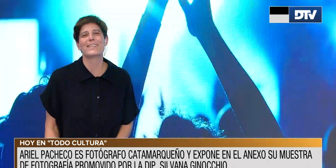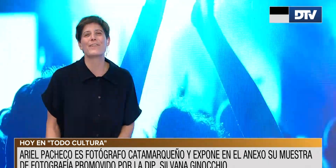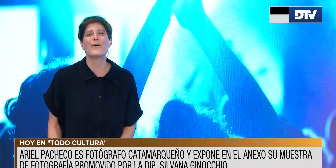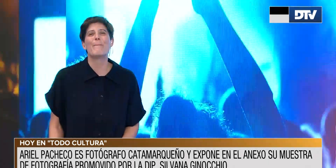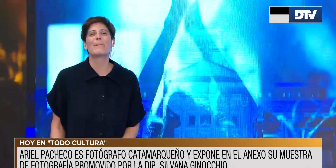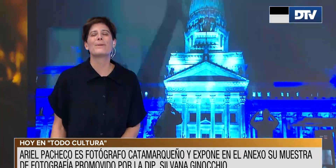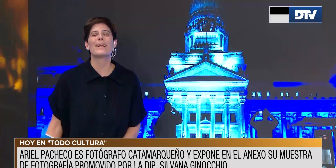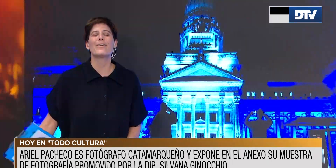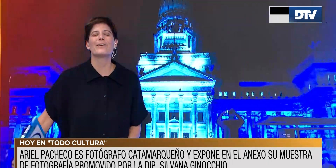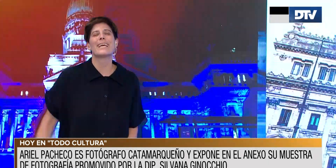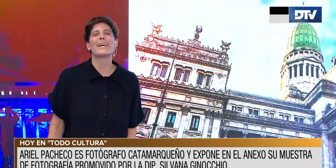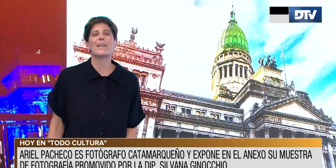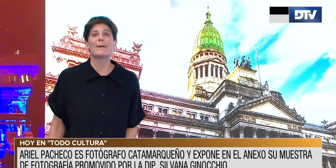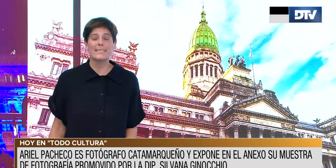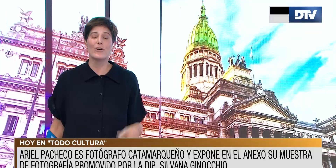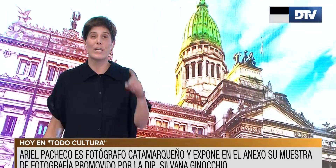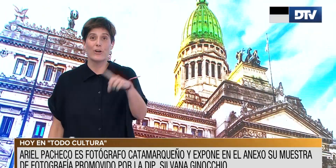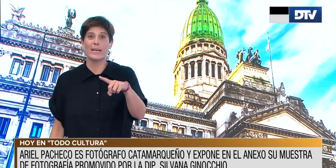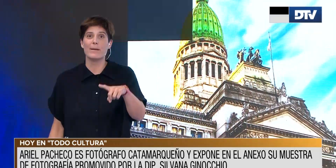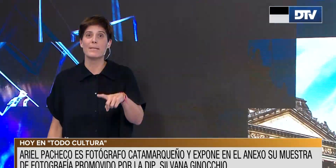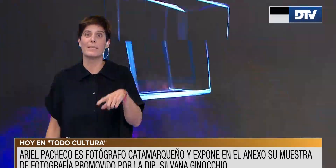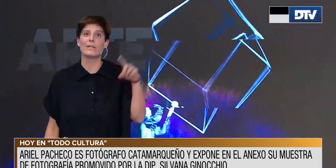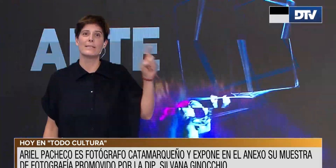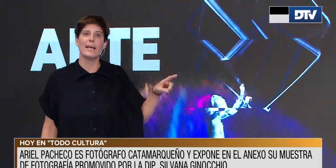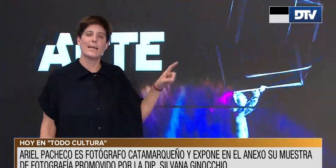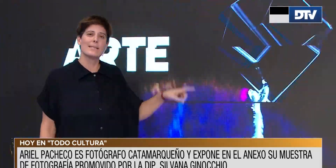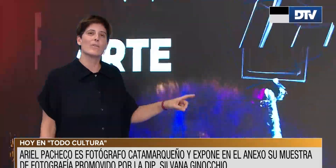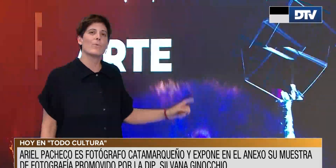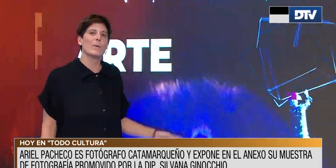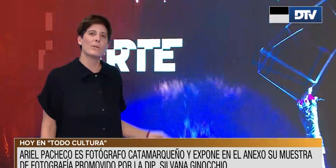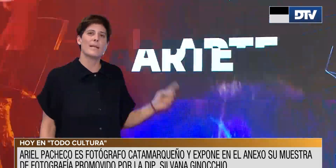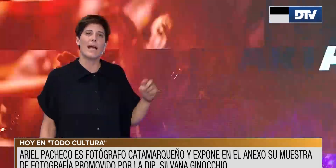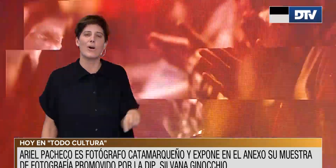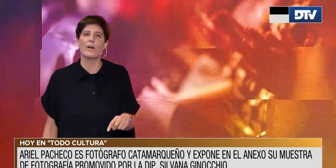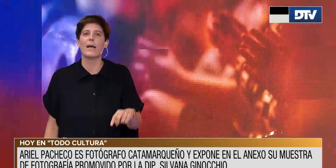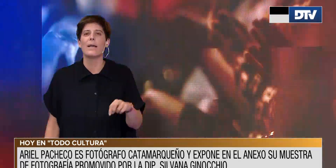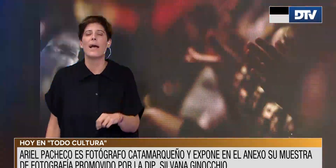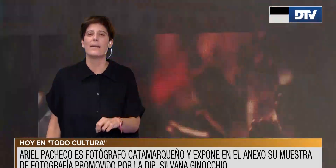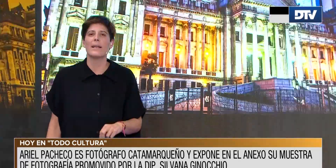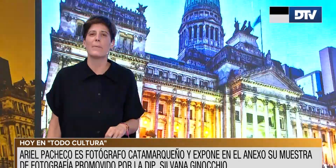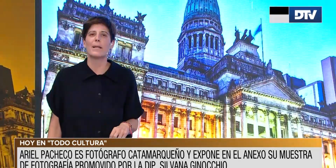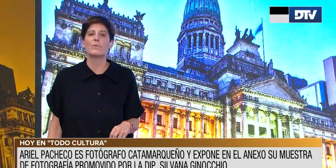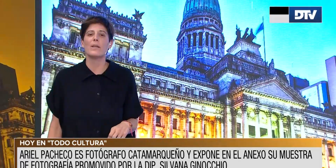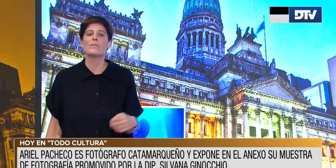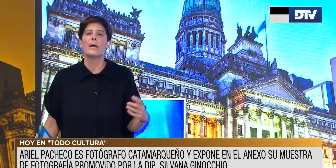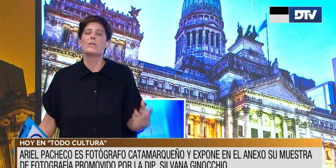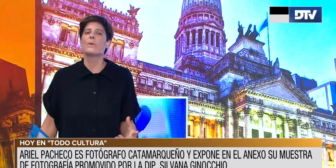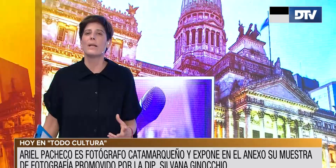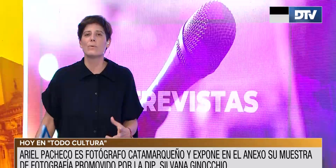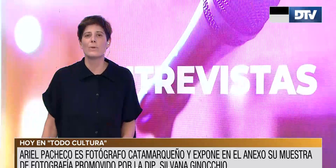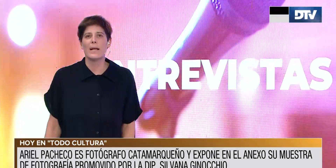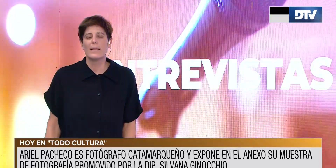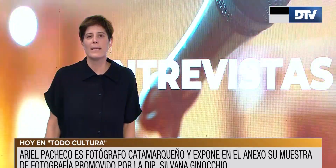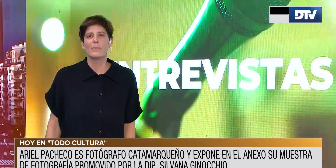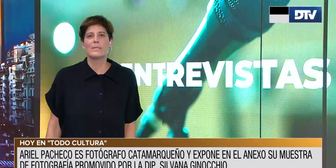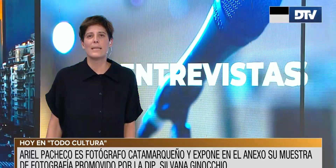en ese sentido. Vamos a hablar de Ariel Pacheco y con Ariel Pacheco, que está haciendo una muestra ahora aquí en la Cámara de Diputados sobre